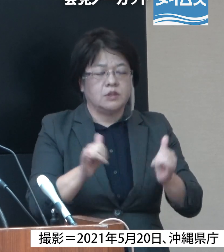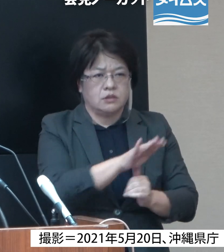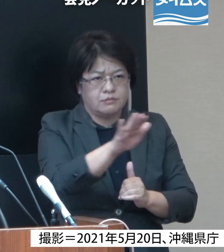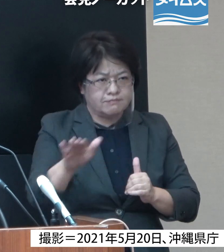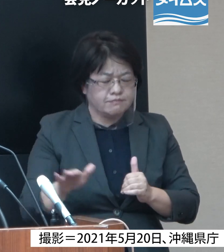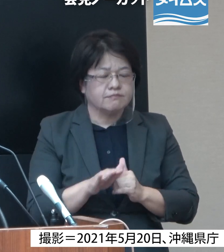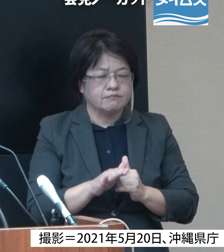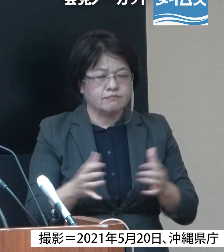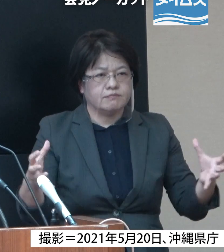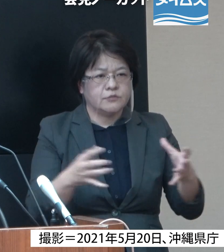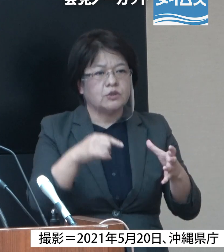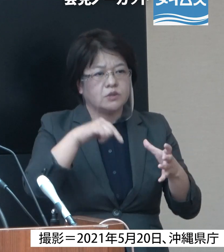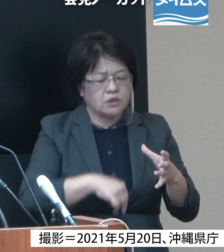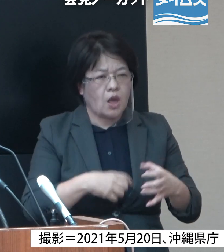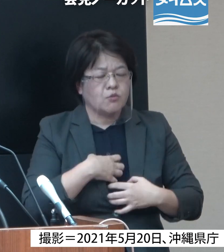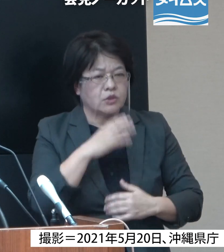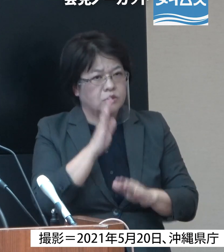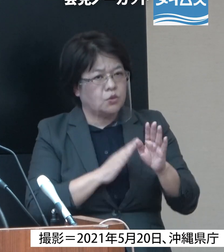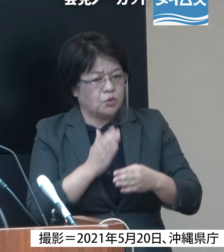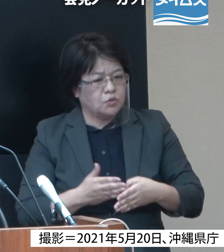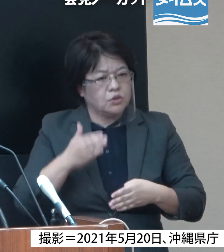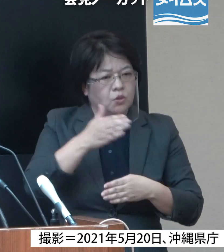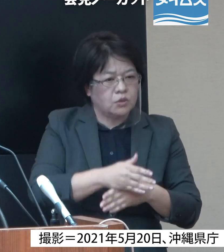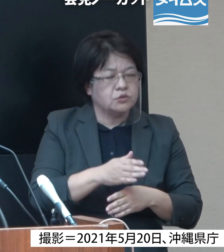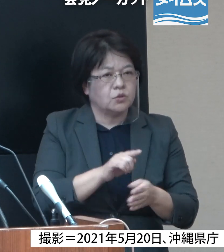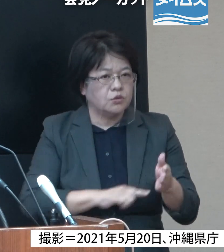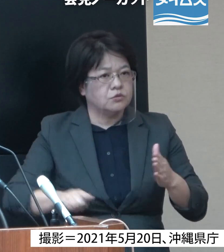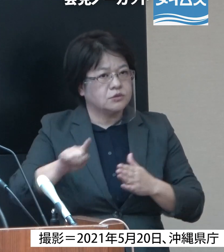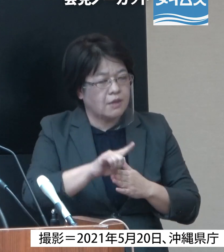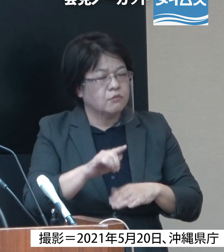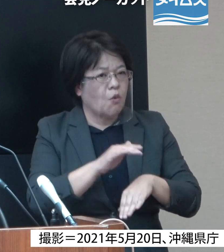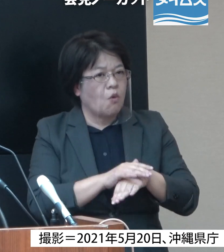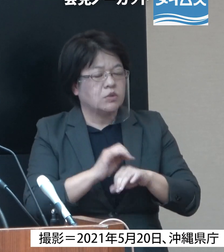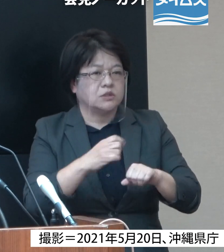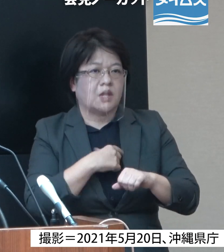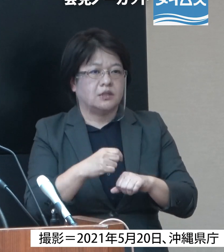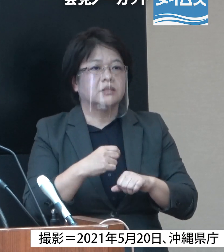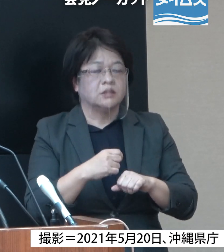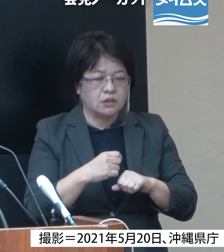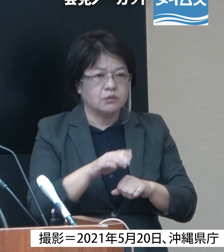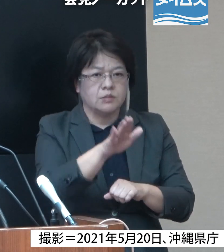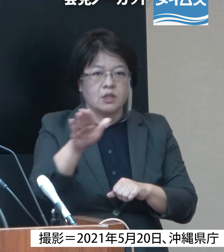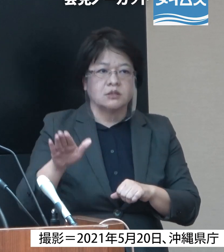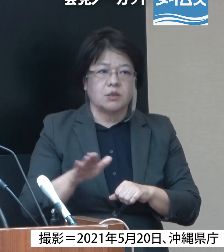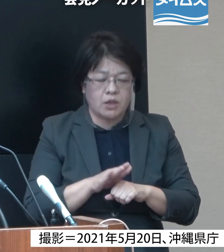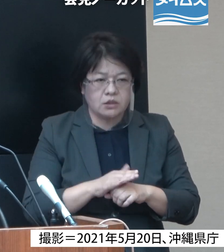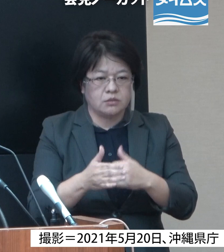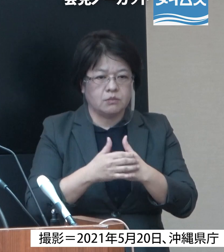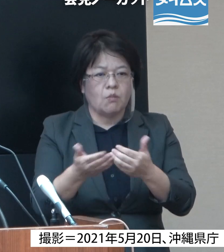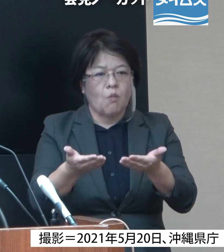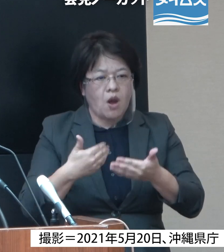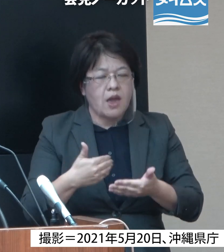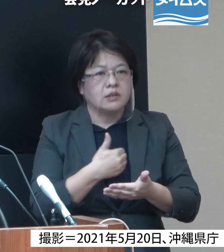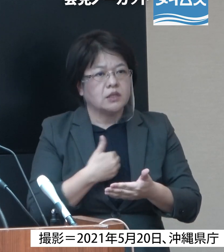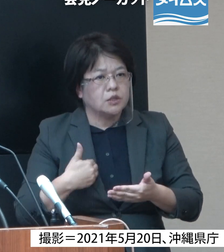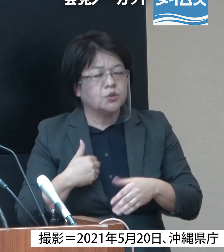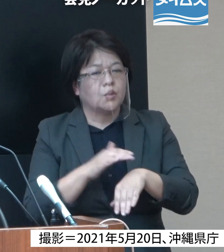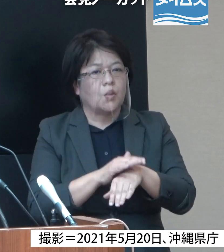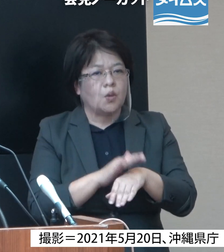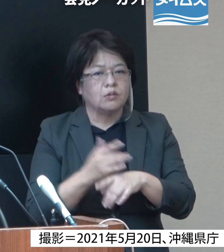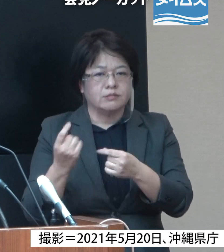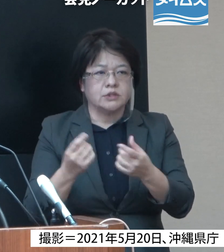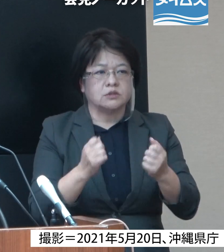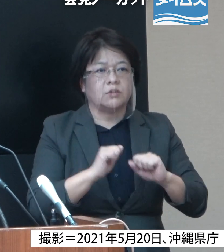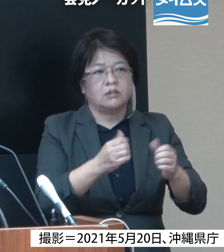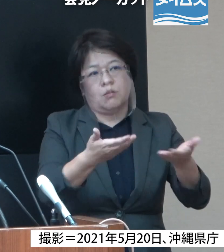この危機的状況を乗り越えることを最優先としたいと思います。県民の皆様に取りうる感染対策をしっかり実行